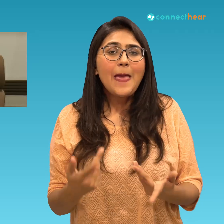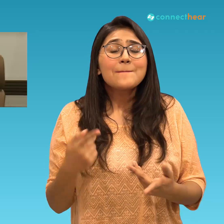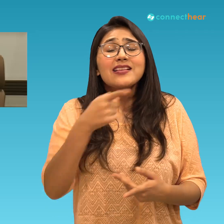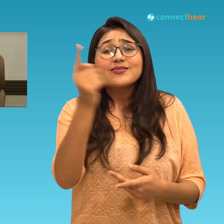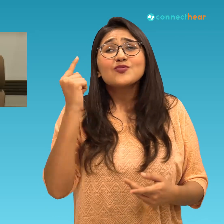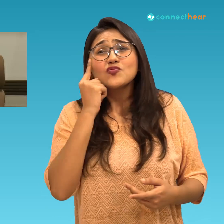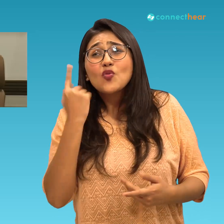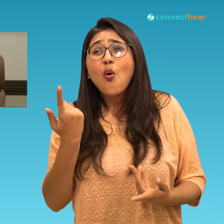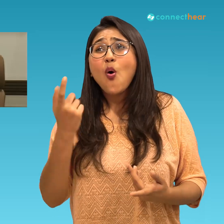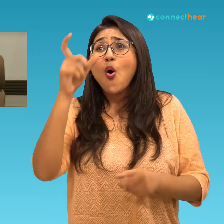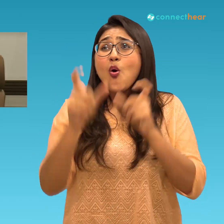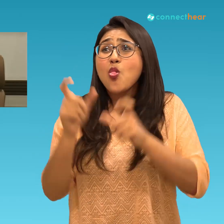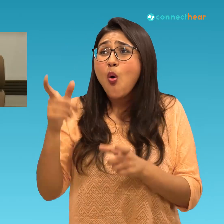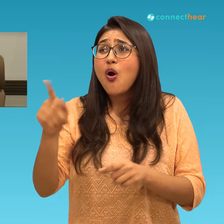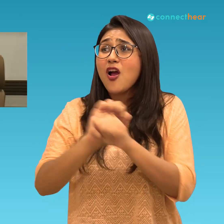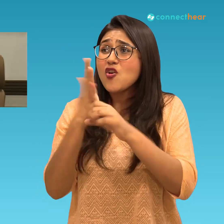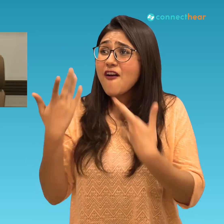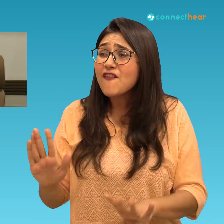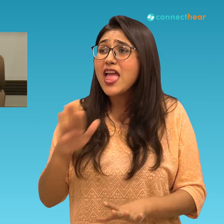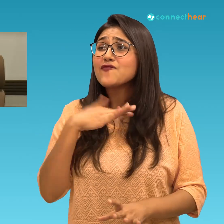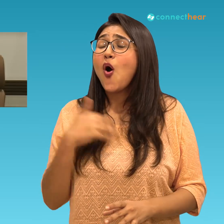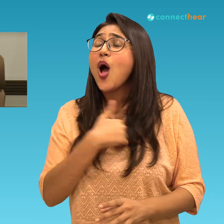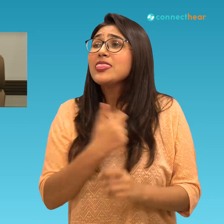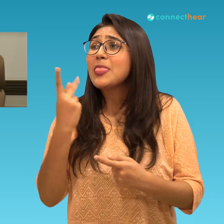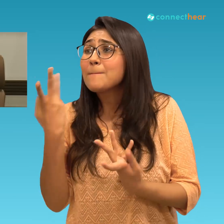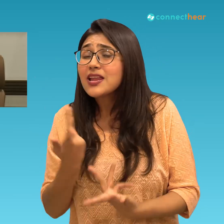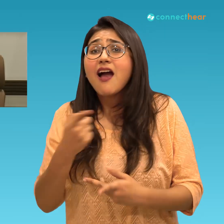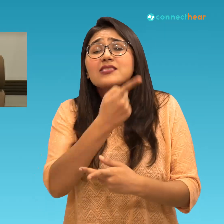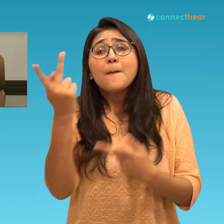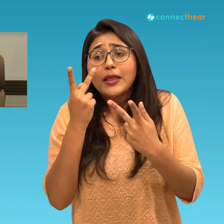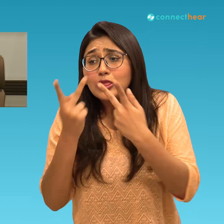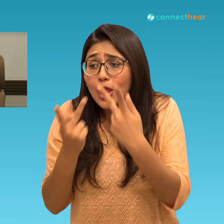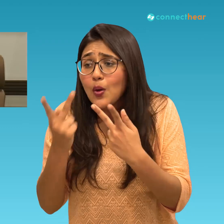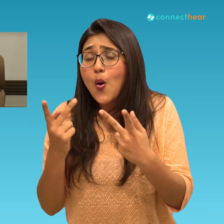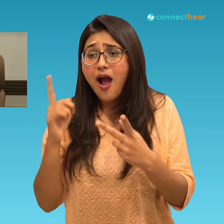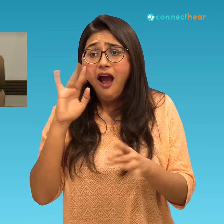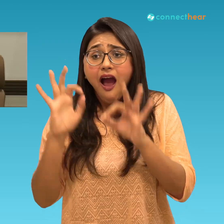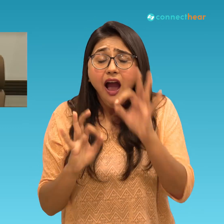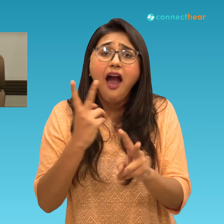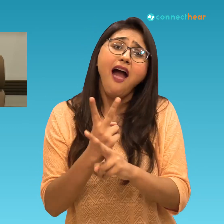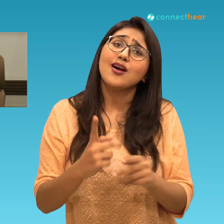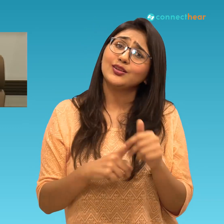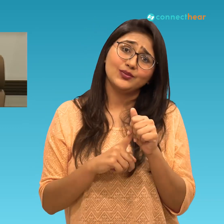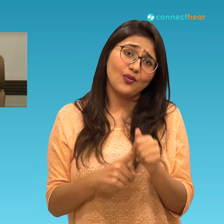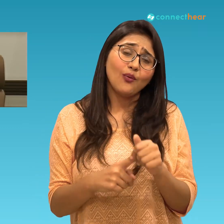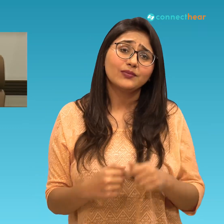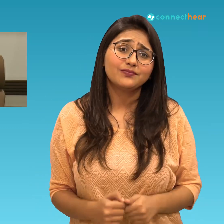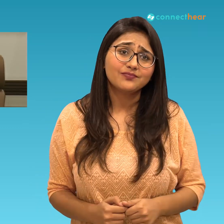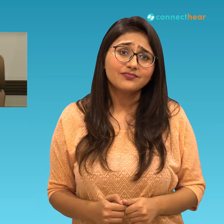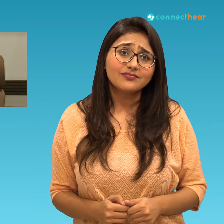आपसे कर रही हूँ ये इसलिए ज़रूरी हैं कि एक तो हमें ख्याल रखना चाहिए कि जब हम हर वक्त